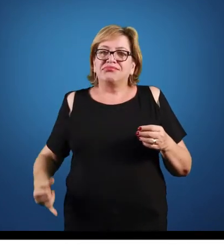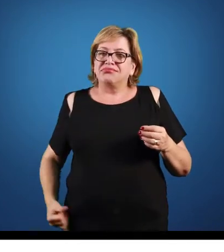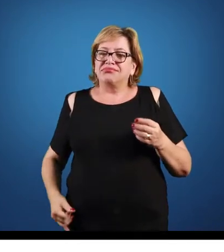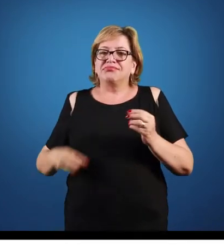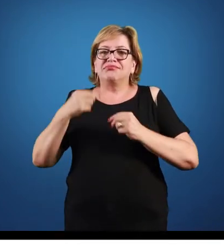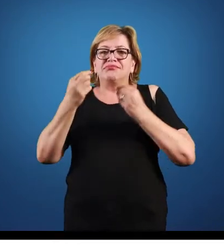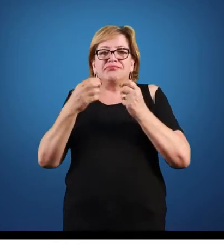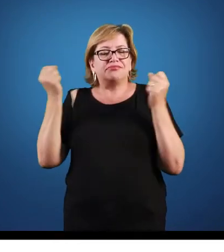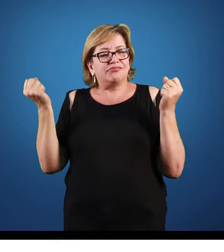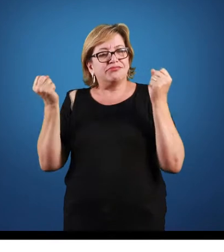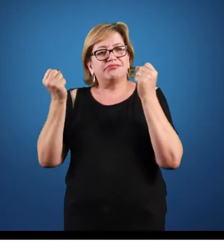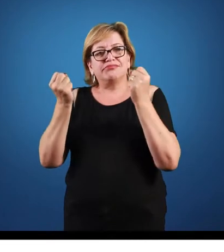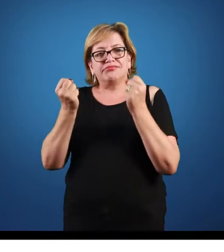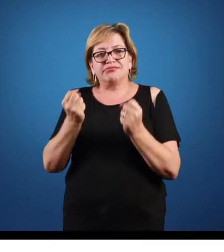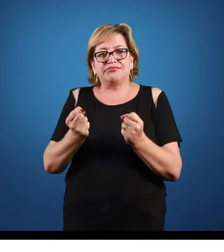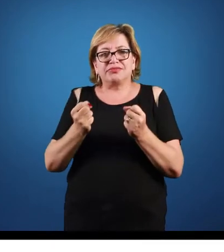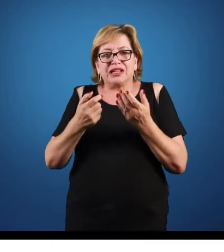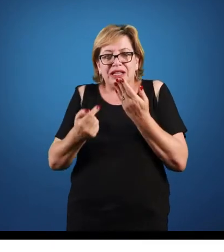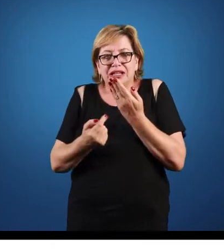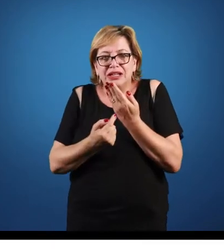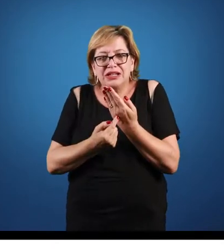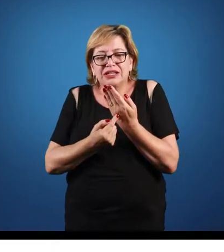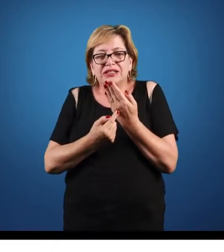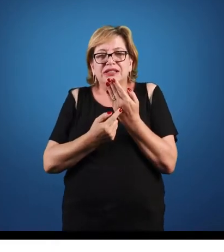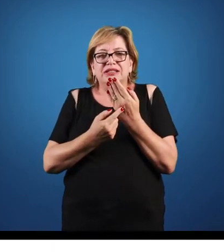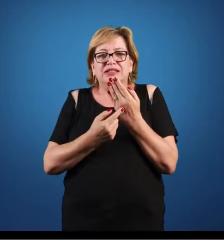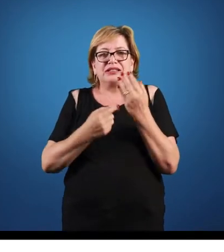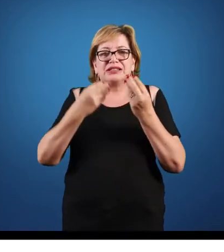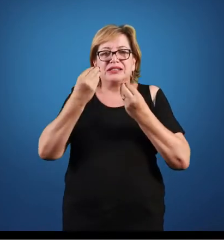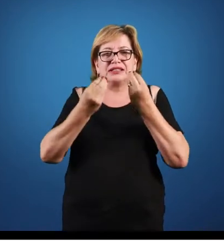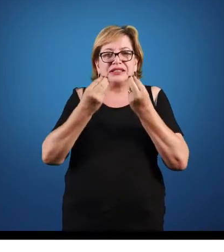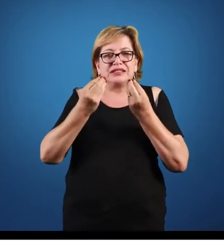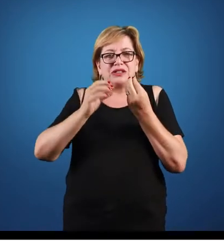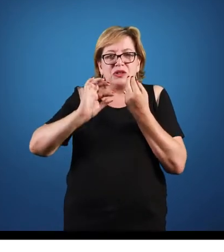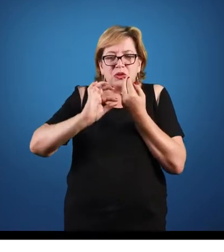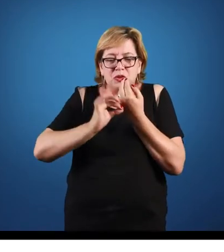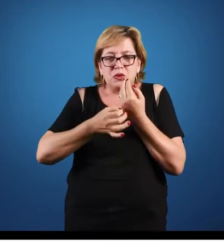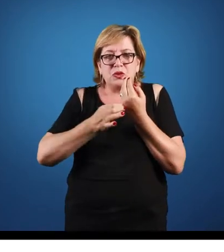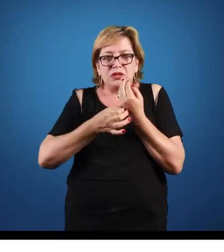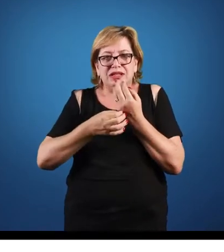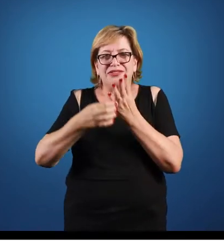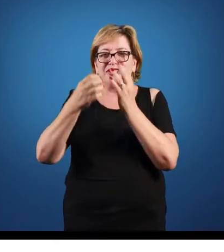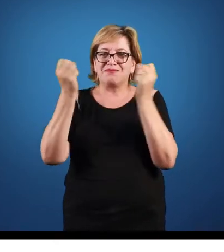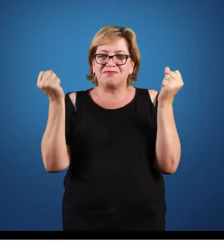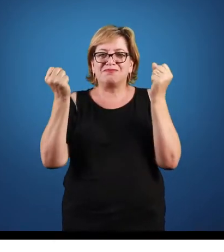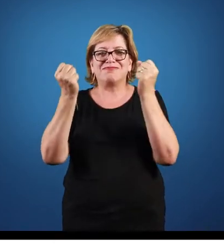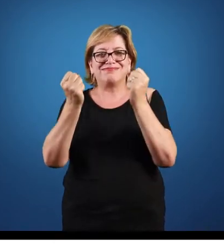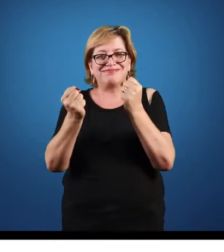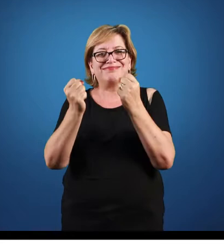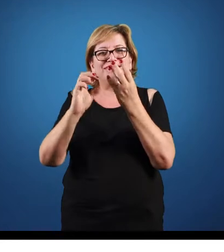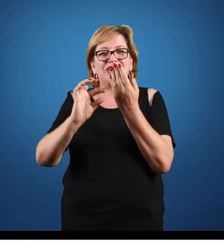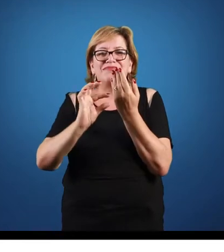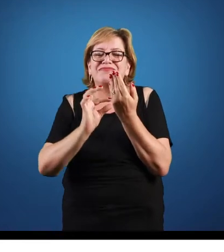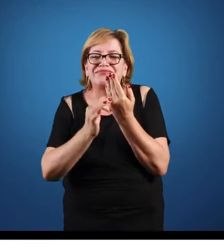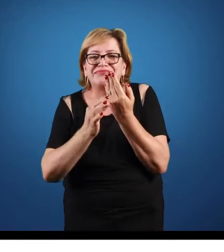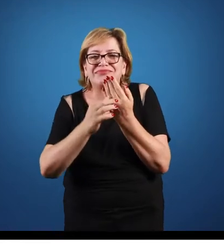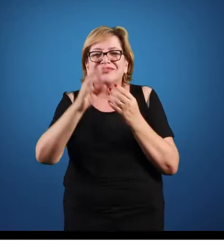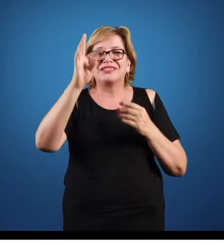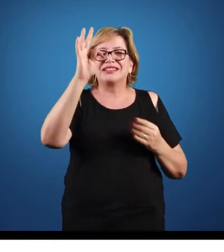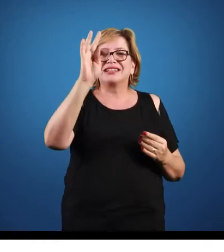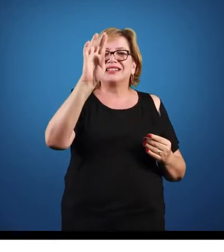permitir ela tem uma um buraco embaixo não uma rosca de parafuso que você vai poder para usar nesse